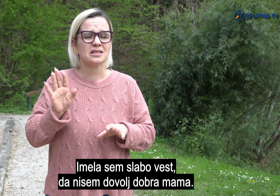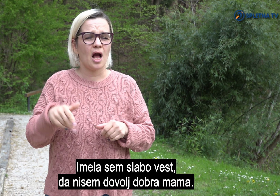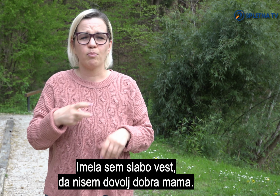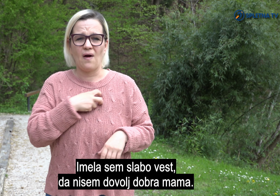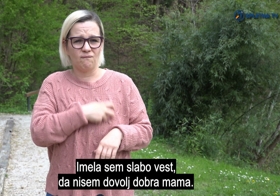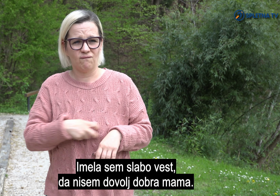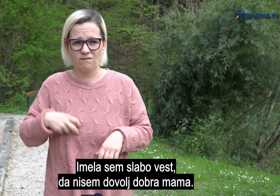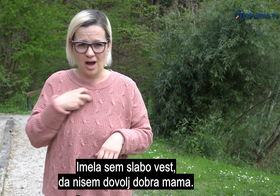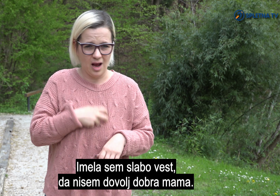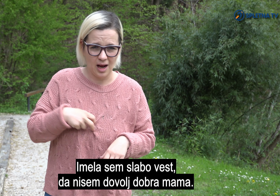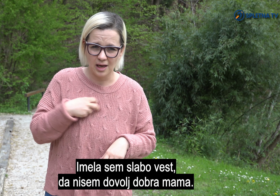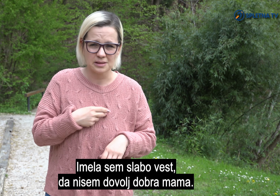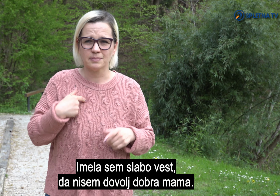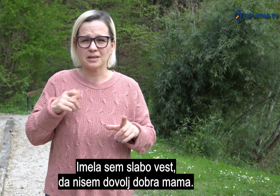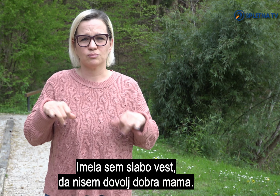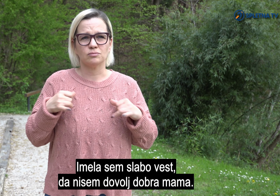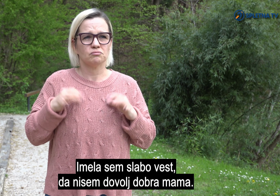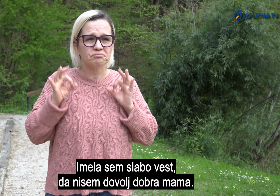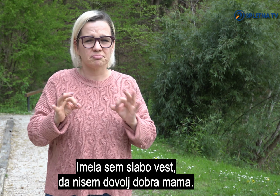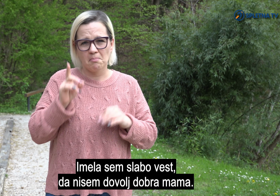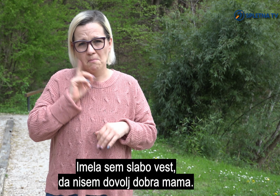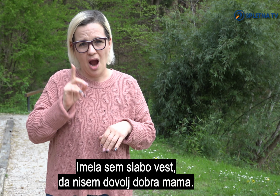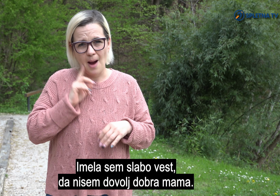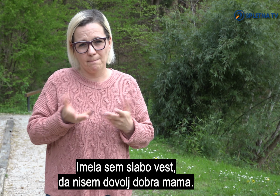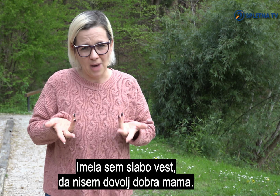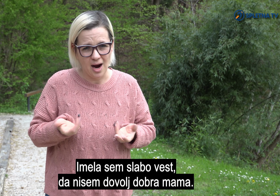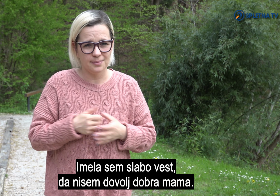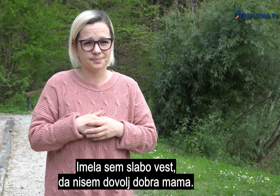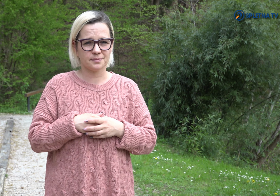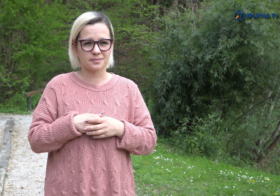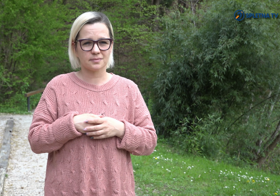Imela sem slabo vest, da nisem dovolj dobra mama.